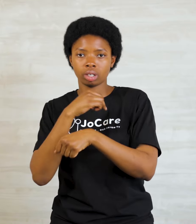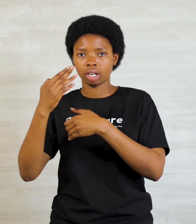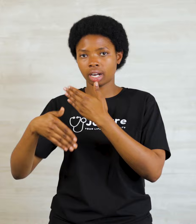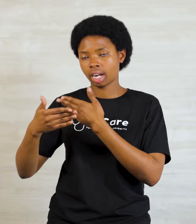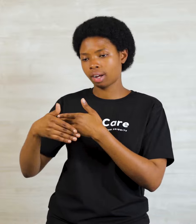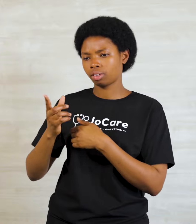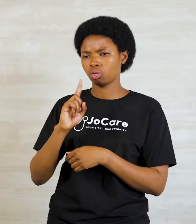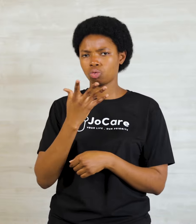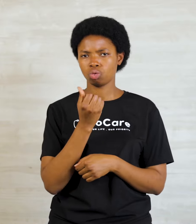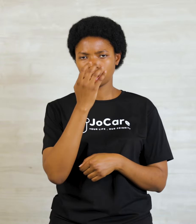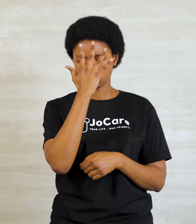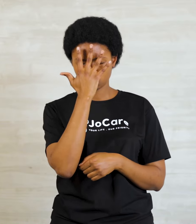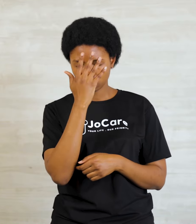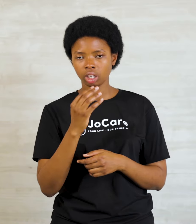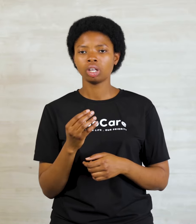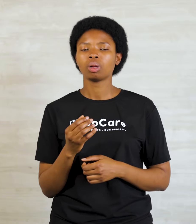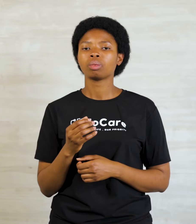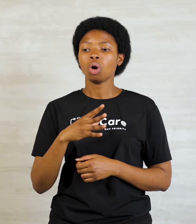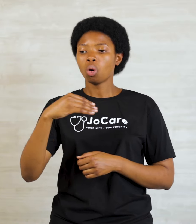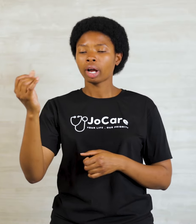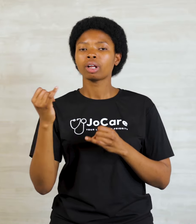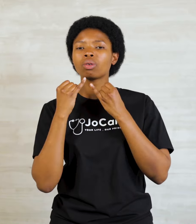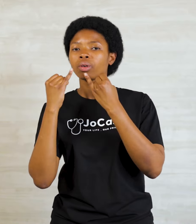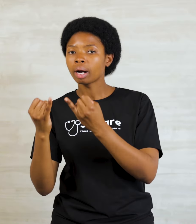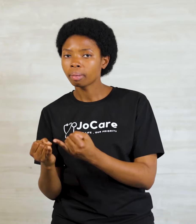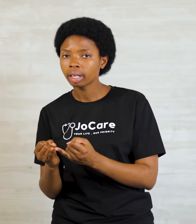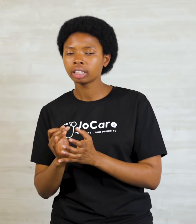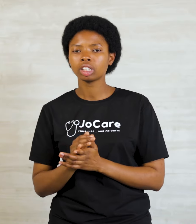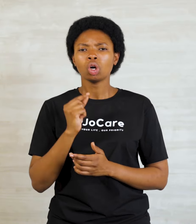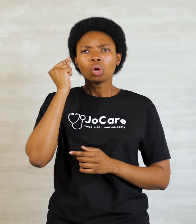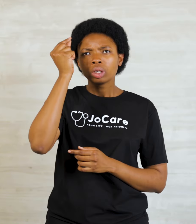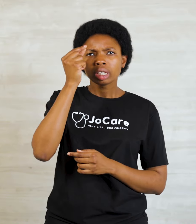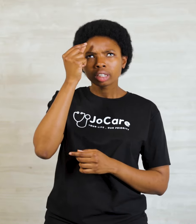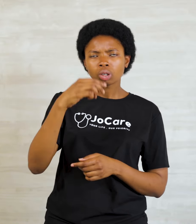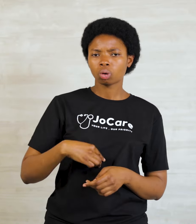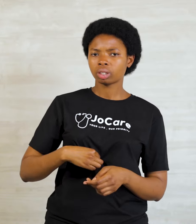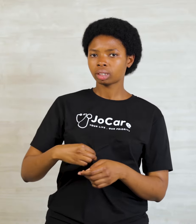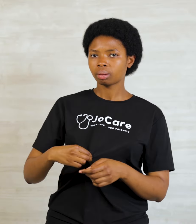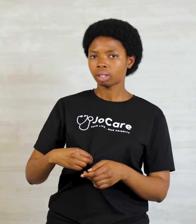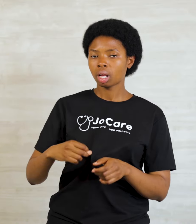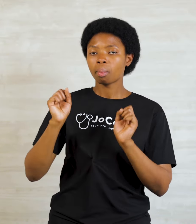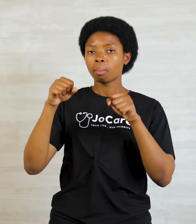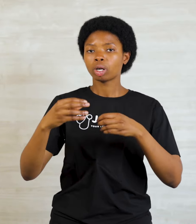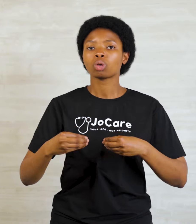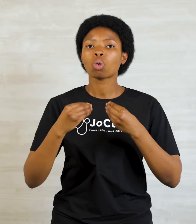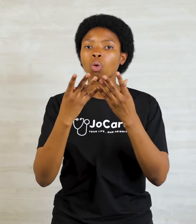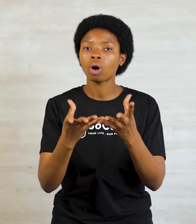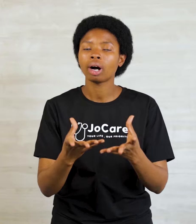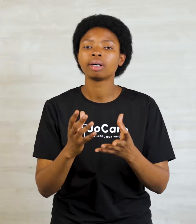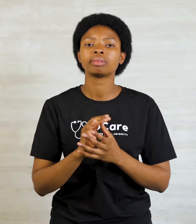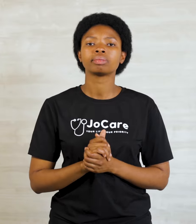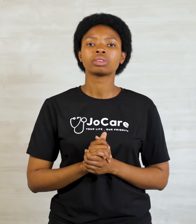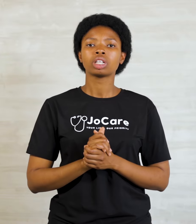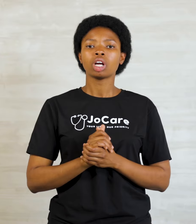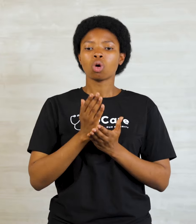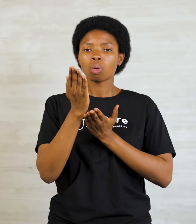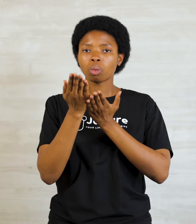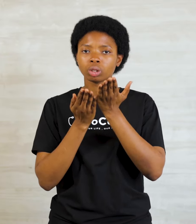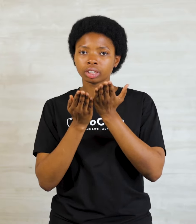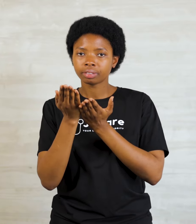isoni ukagenda ukababwira ko buteka ko wasitamye babasha kuguha ubwo buryo kandi